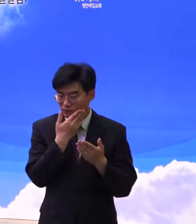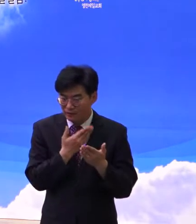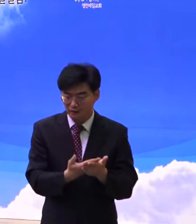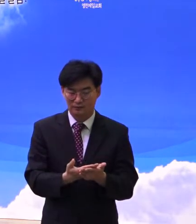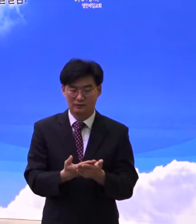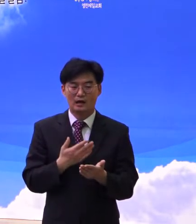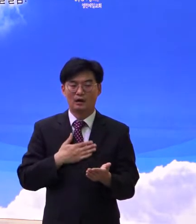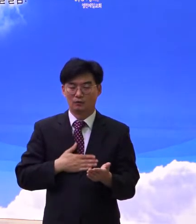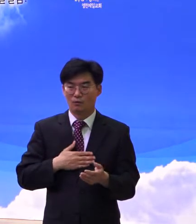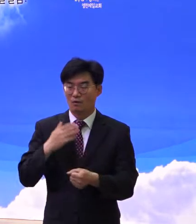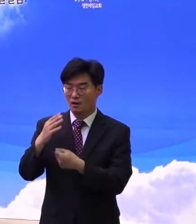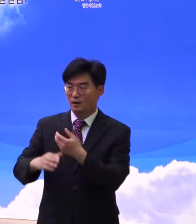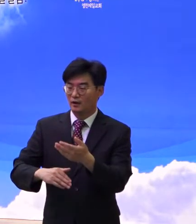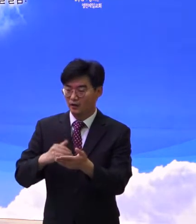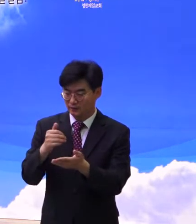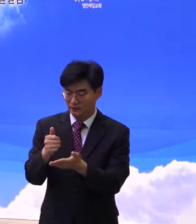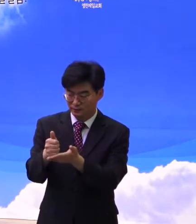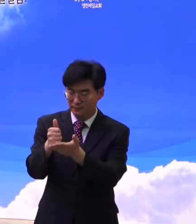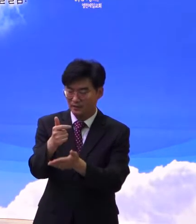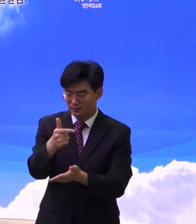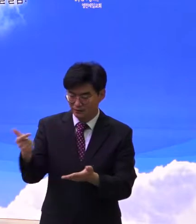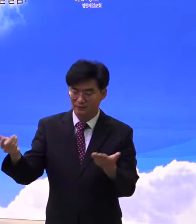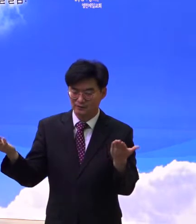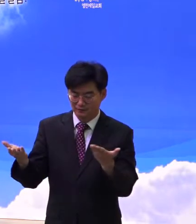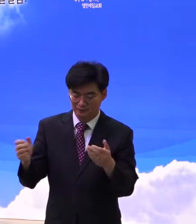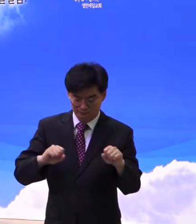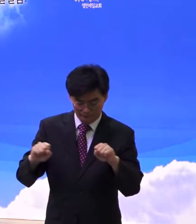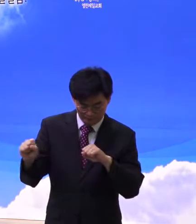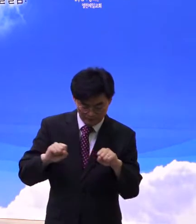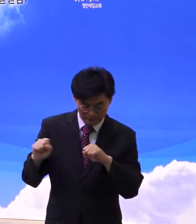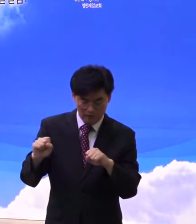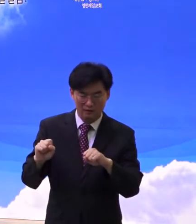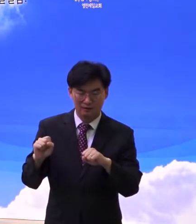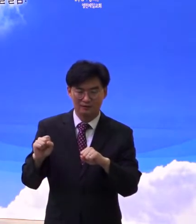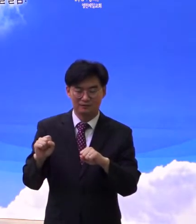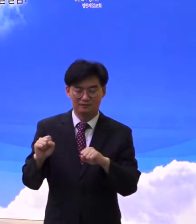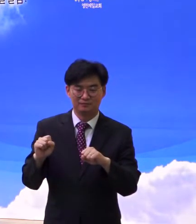사람을 통해서 하나님은 하나님의 큰 일을 행하십니다.